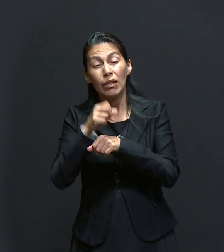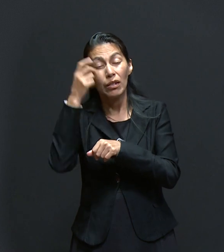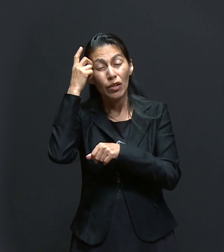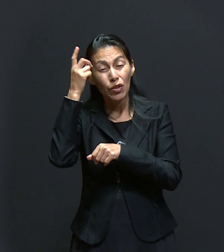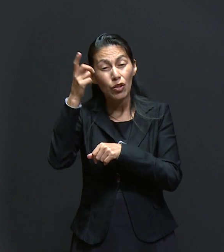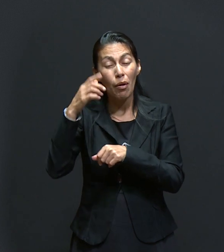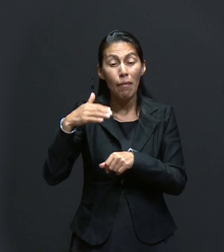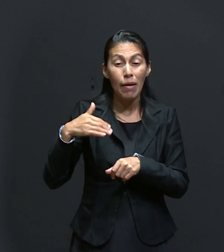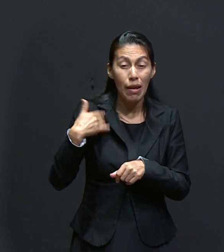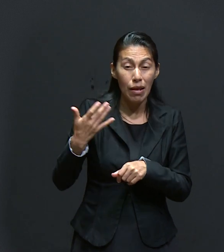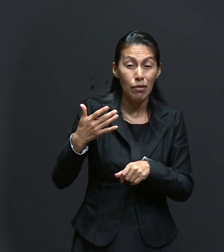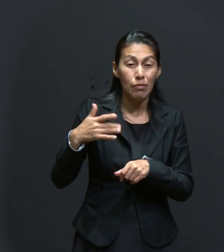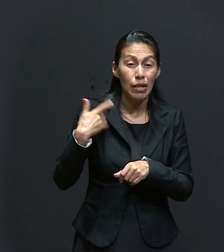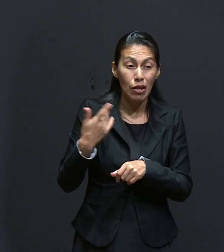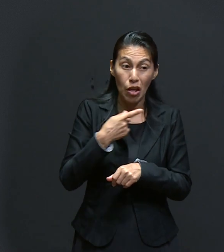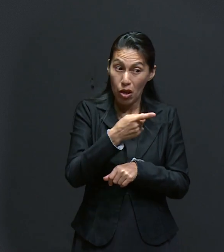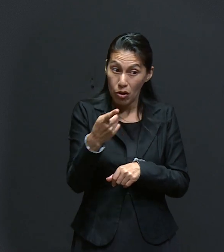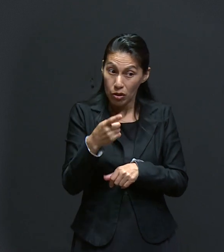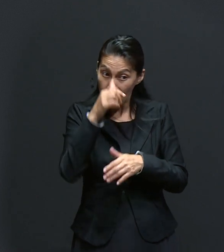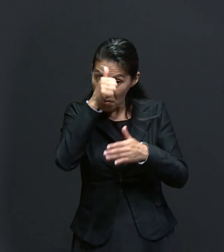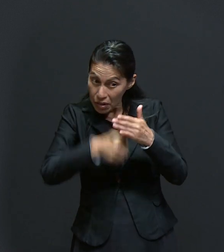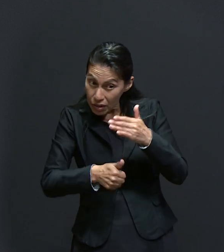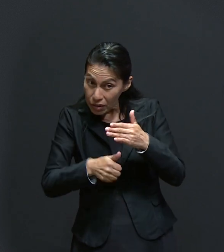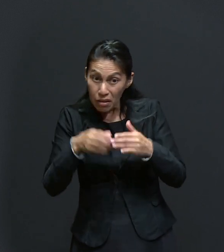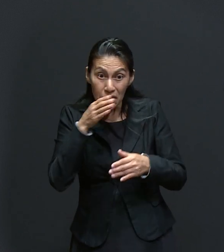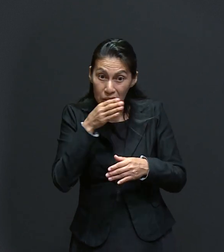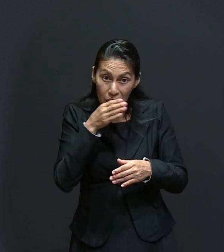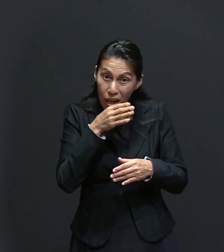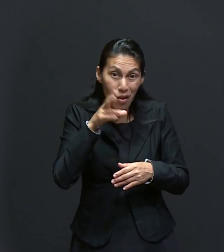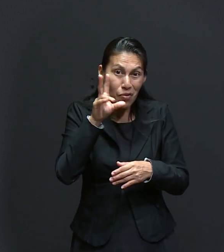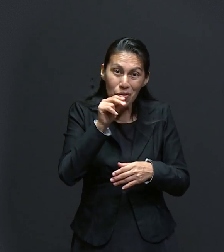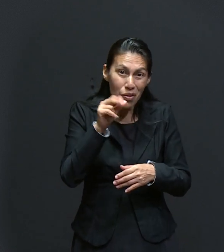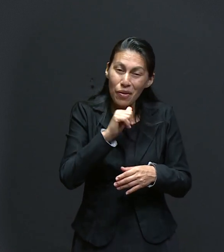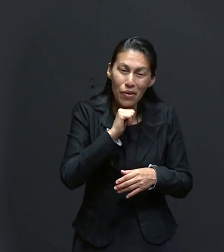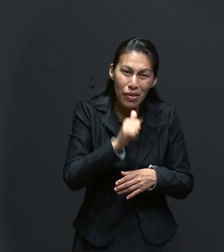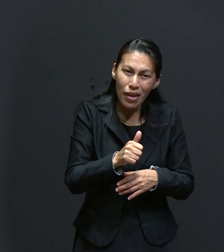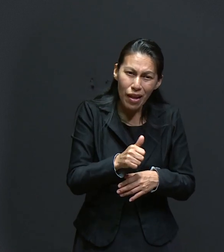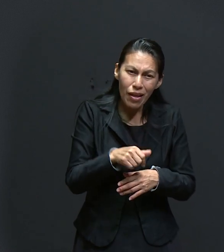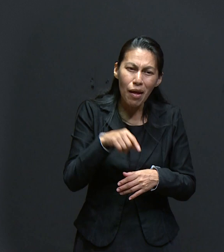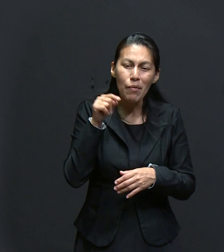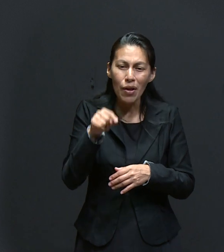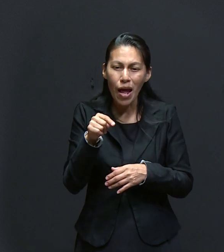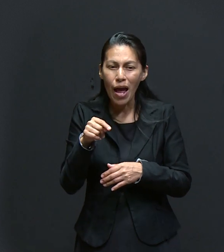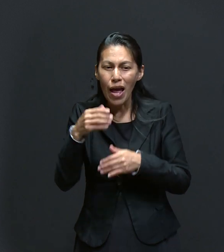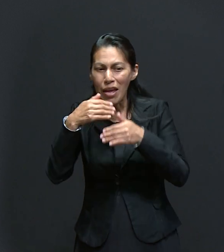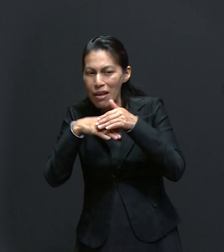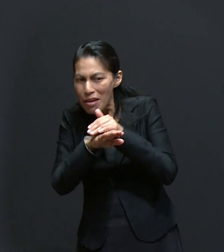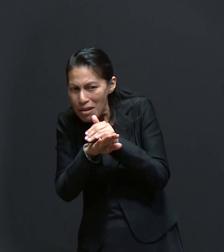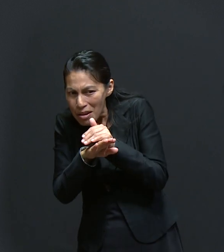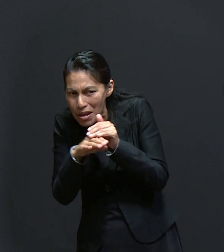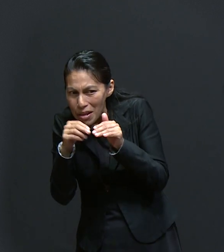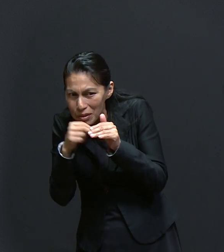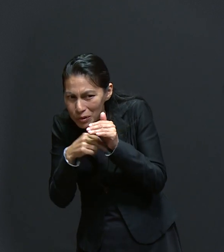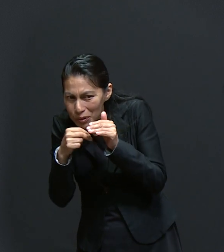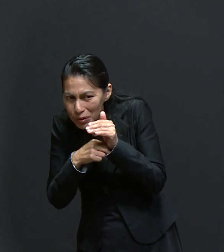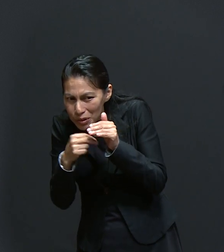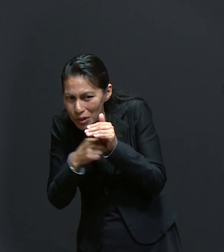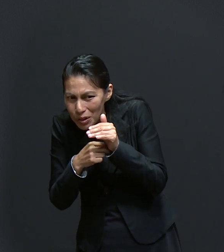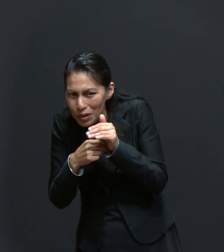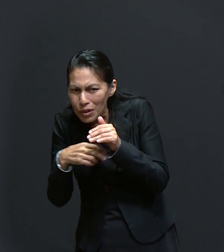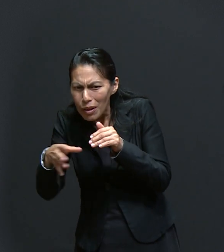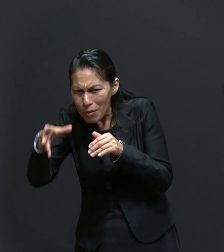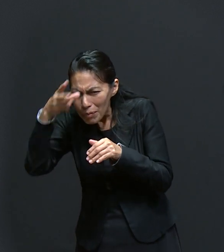y yo sí estaba haciendo milagros en vida de ellos no cristianos no adventistas y estaban aprendiendo en esta